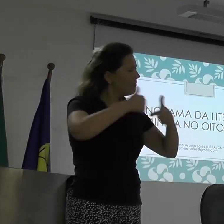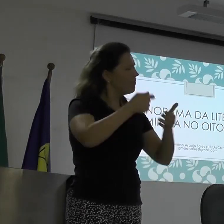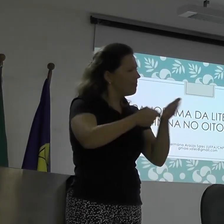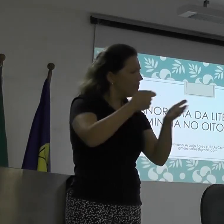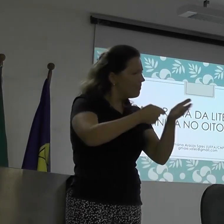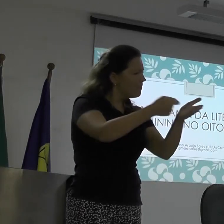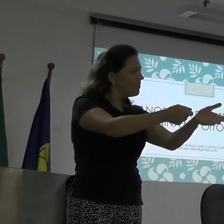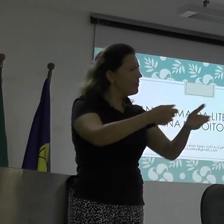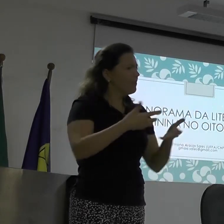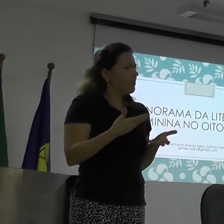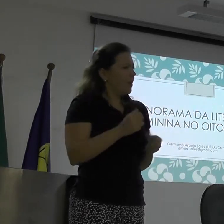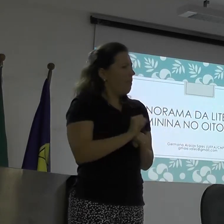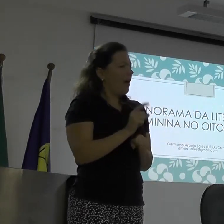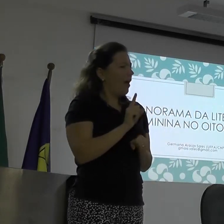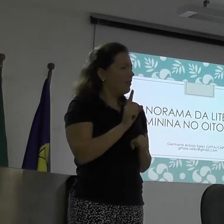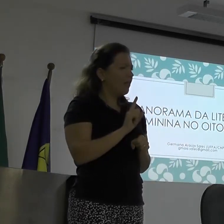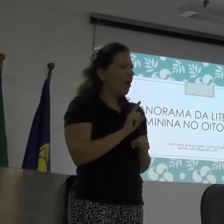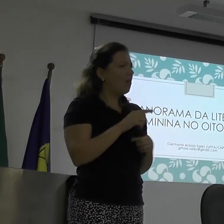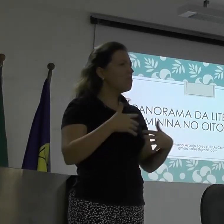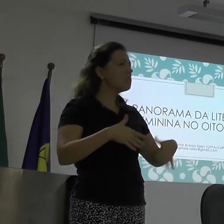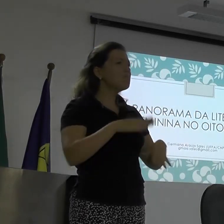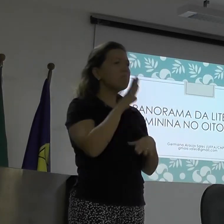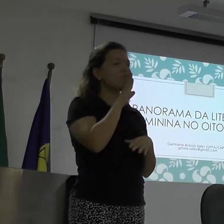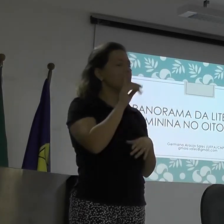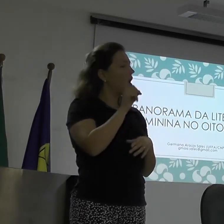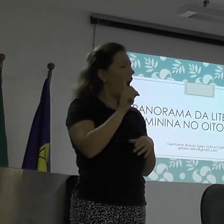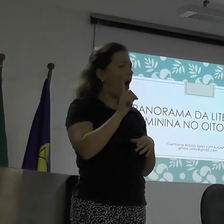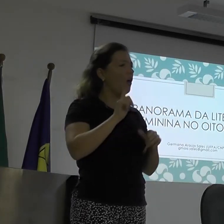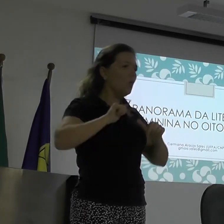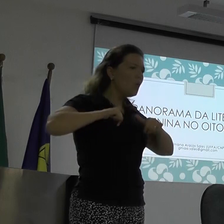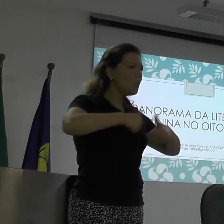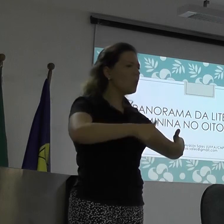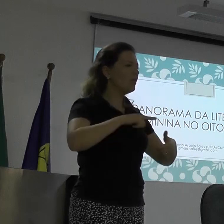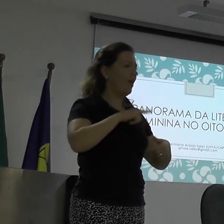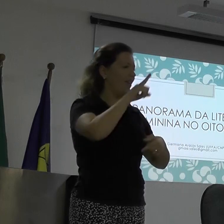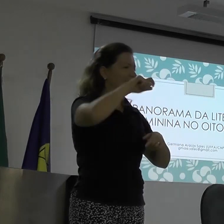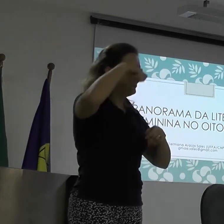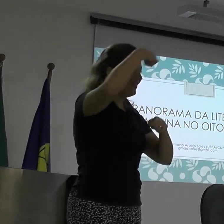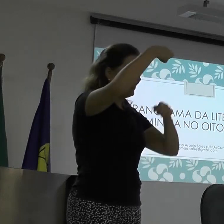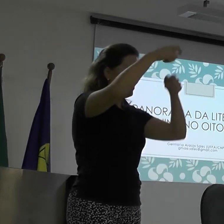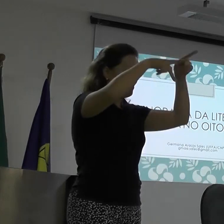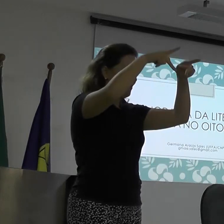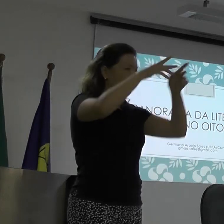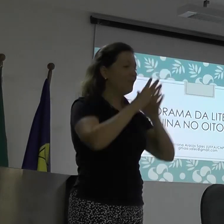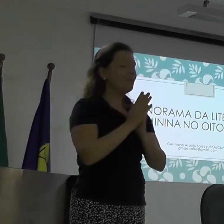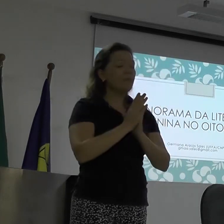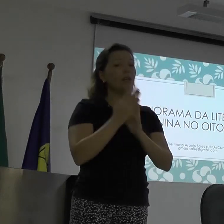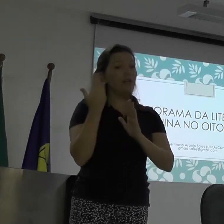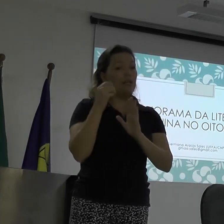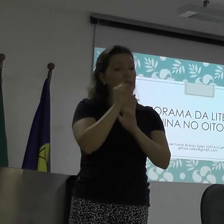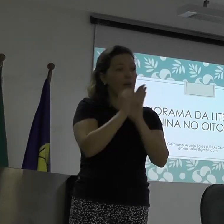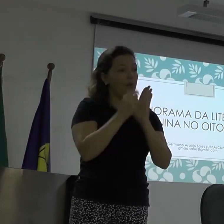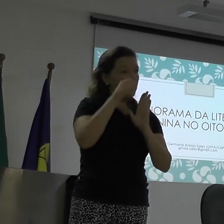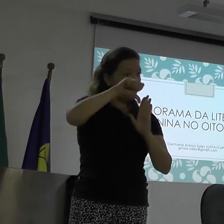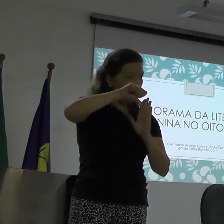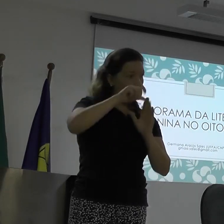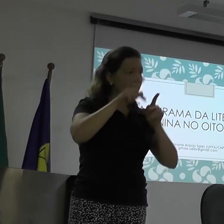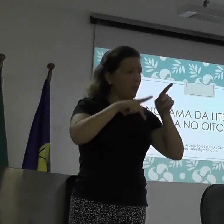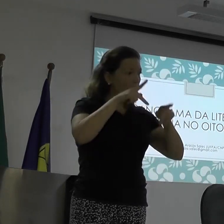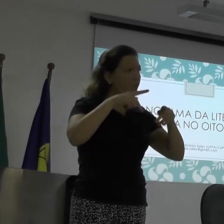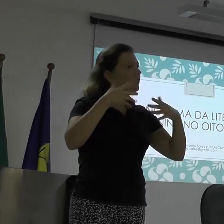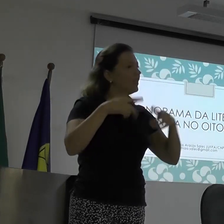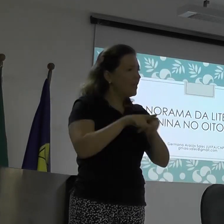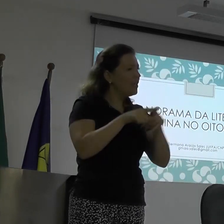palavra, e um público leitor efervescente no século XIX. E a história do Grêmio